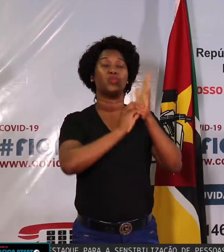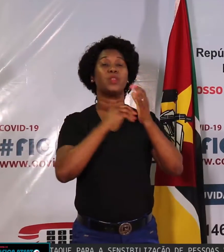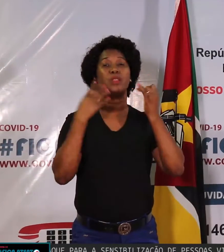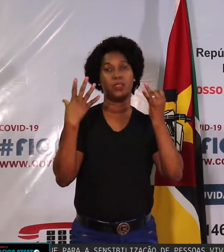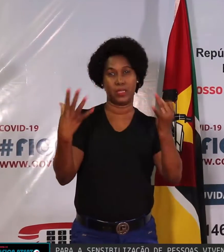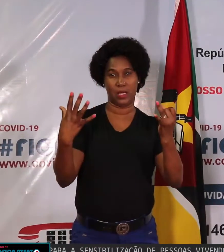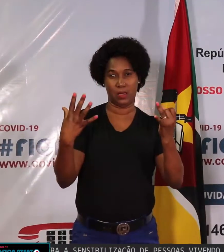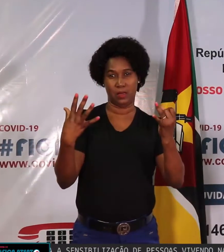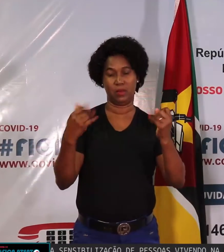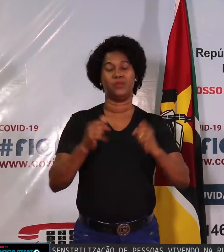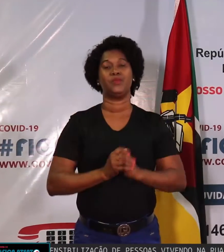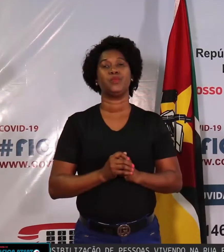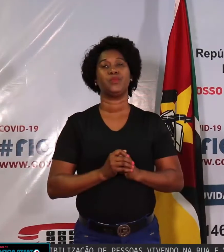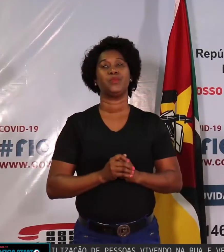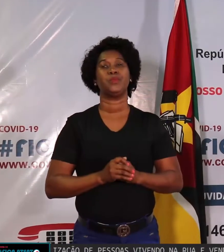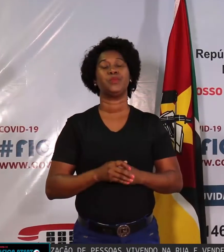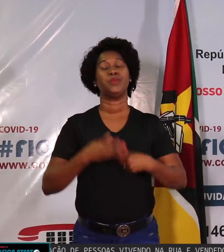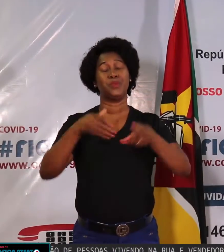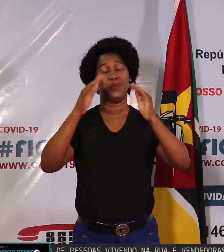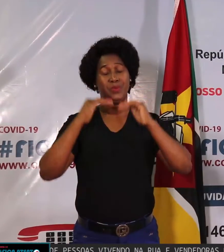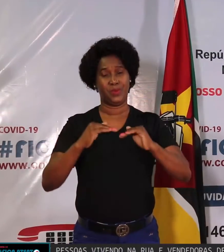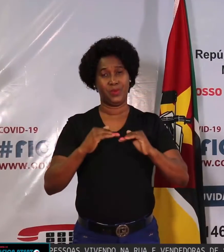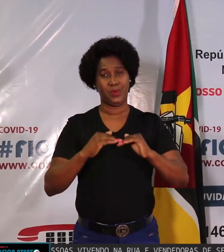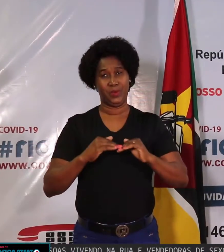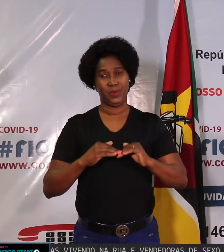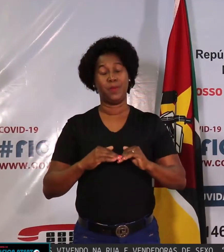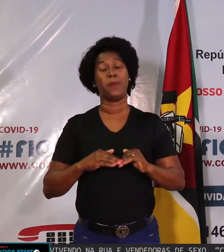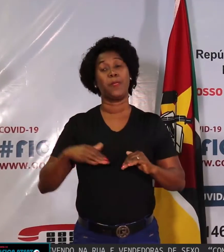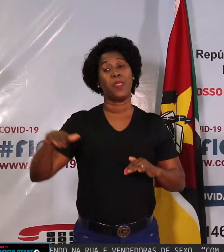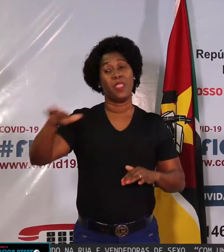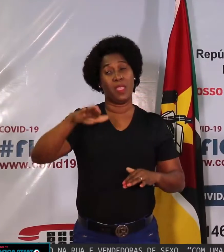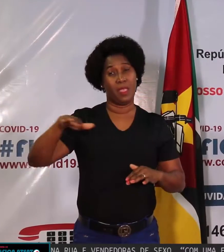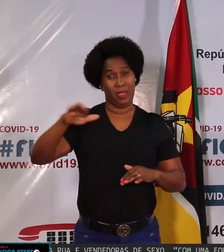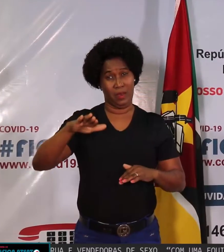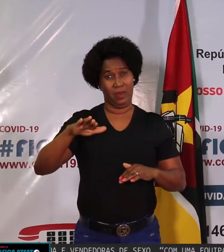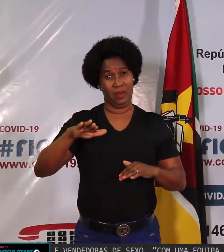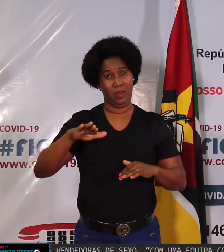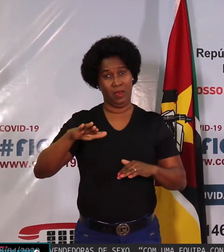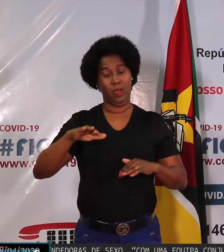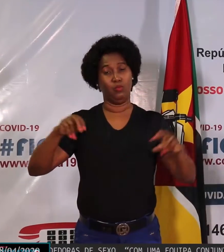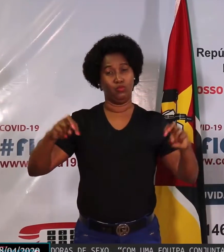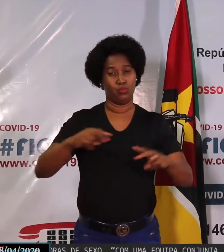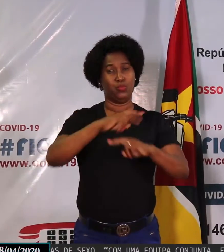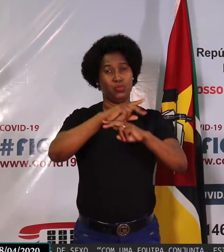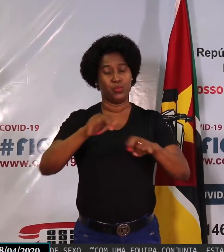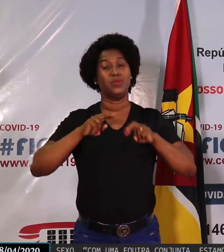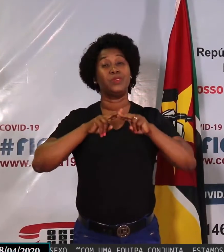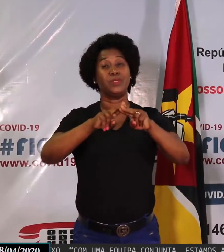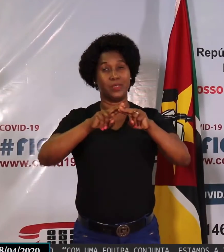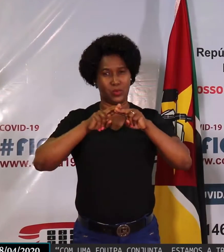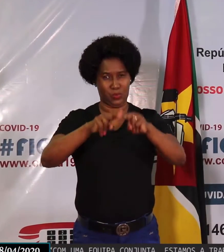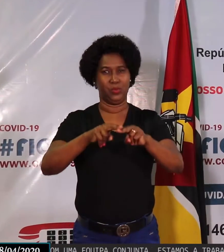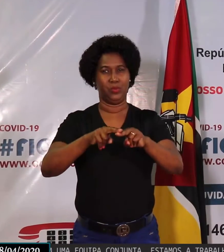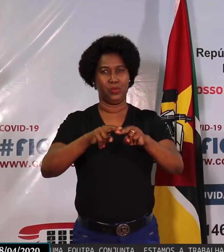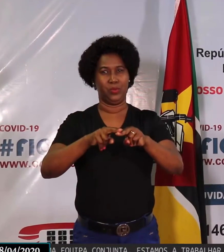municipais. A nível da área de mobilidade, transportes e trânsitos, está em